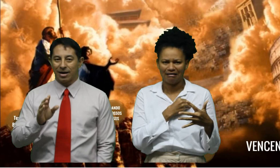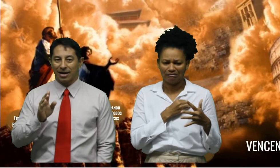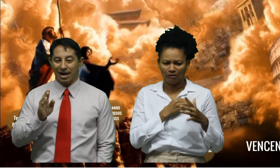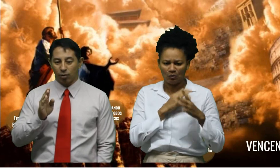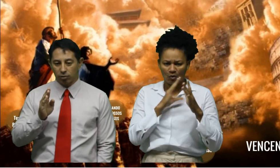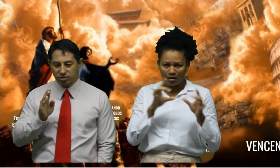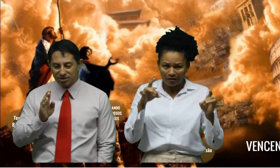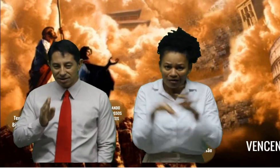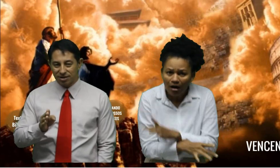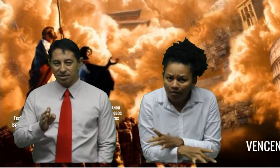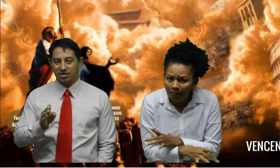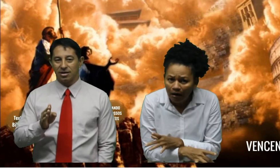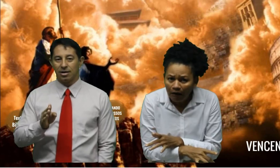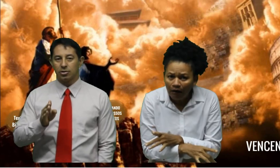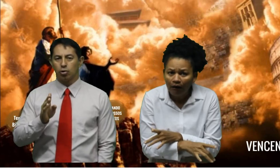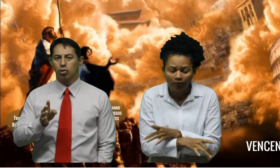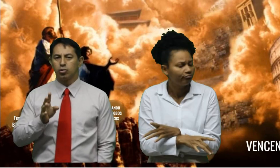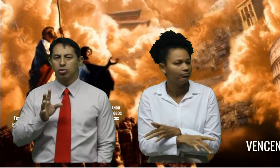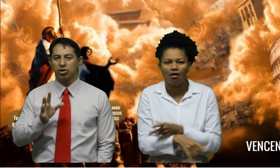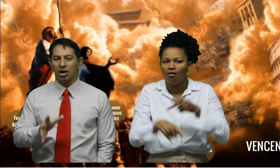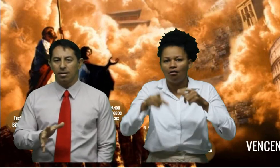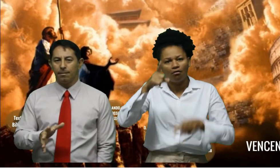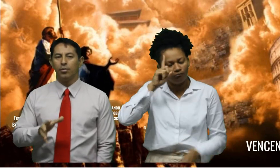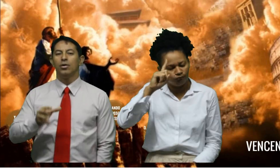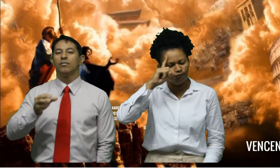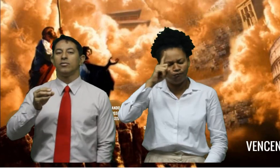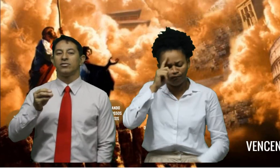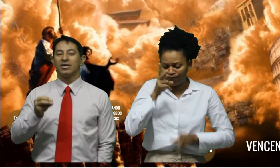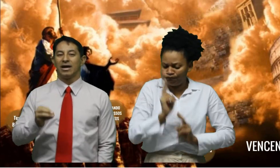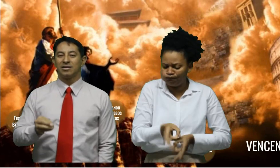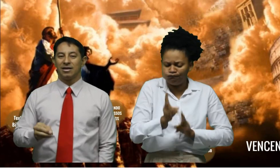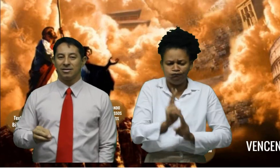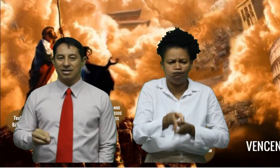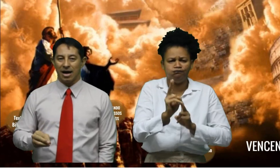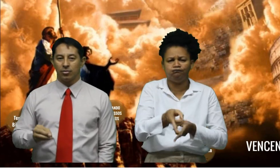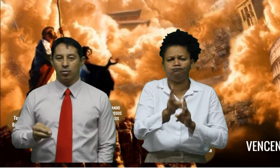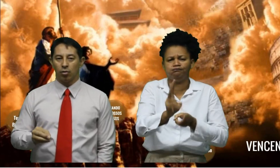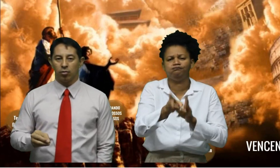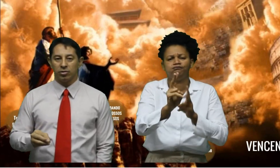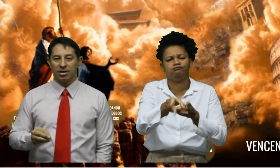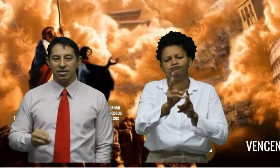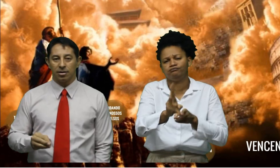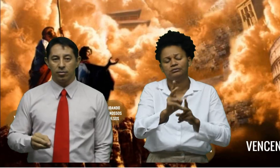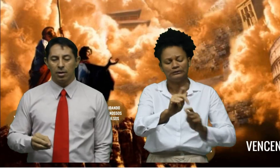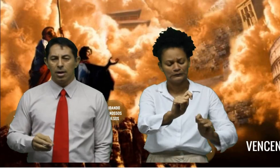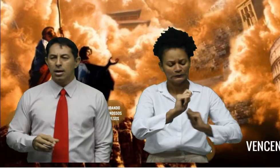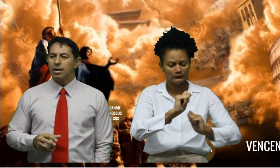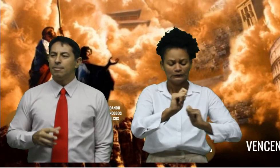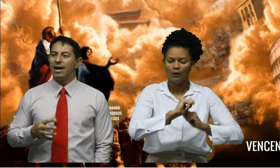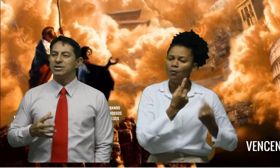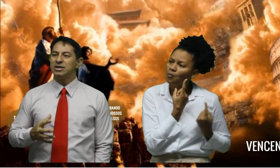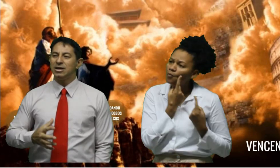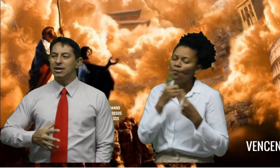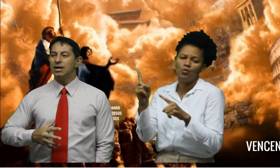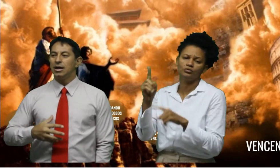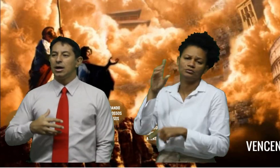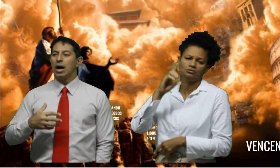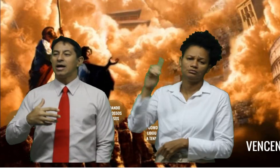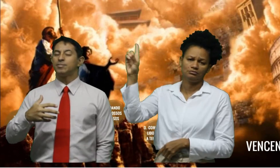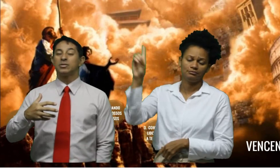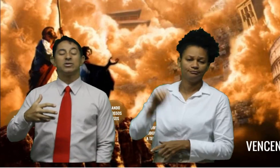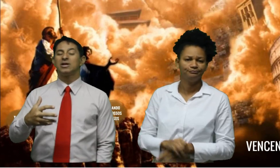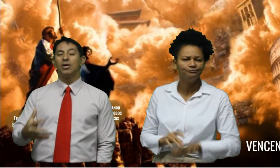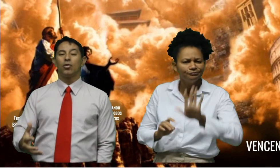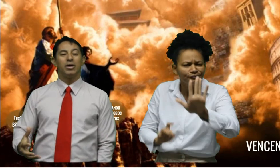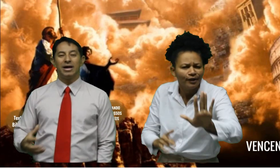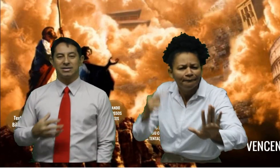acaba, ela é constante. Todo tempo você é tentado contra Deus. Imagine